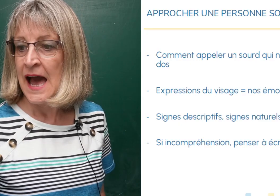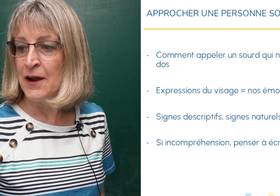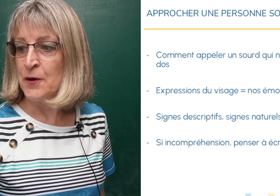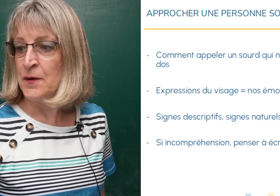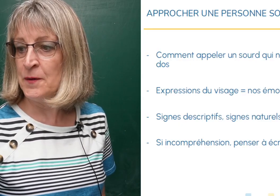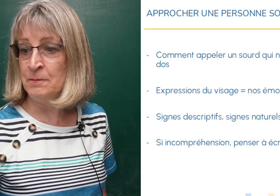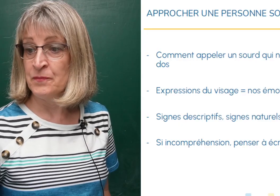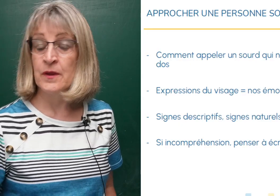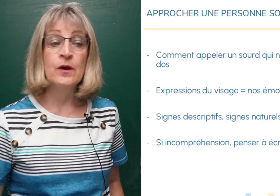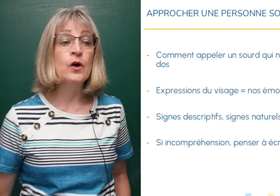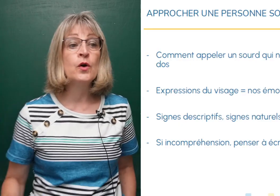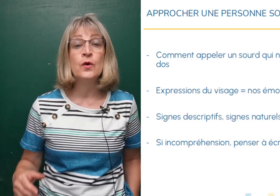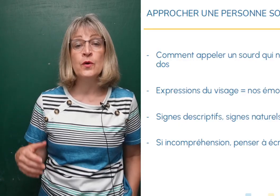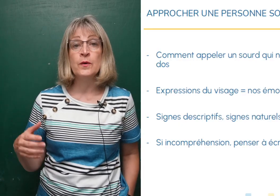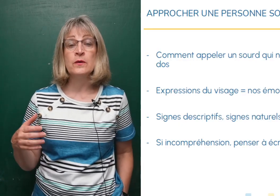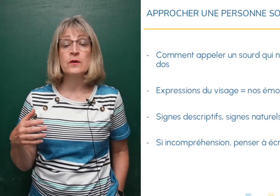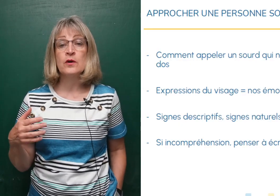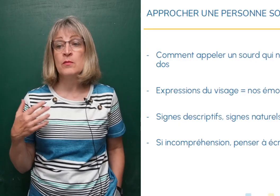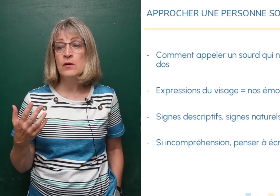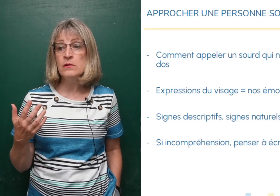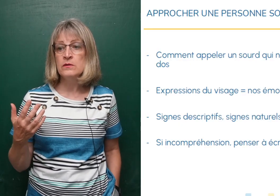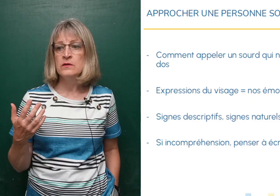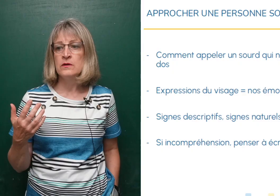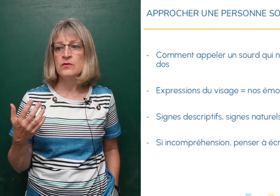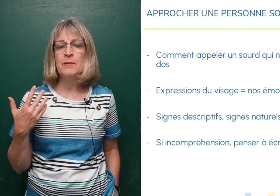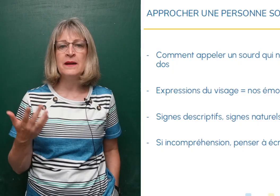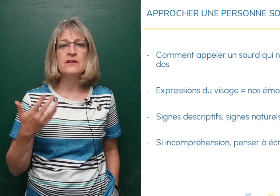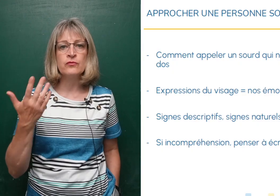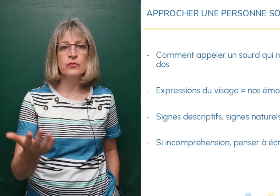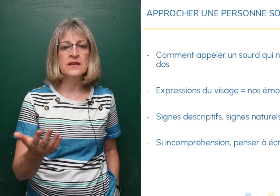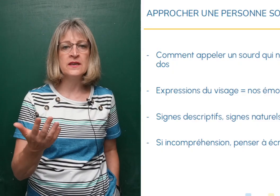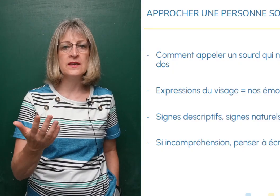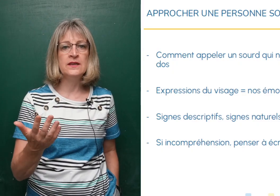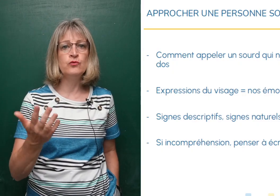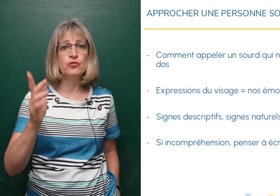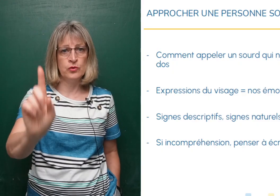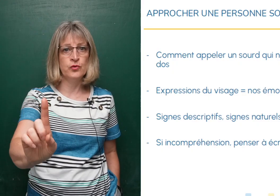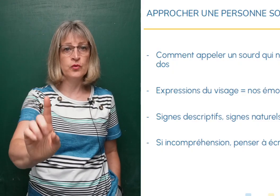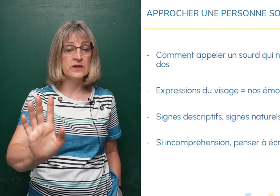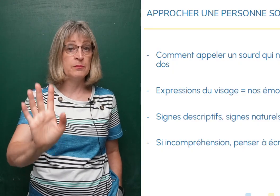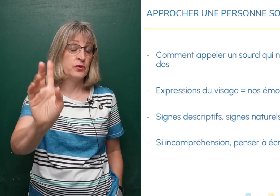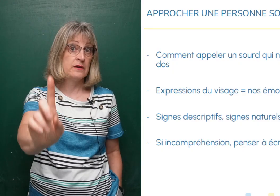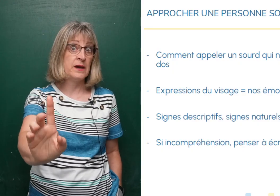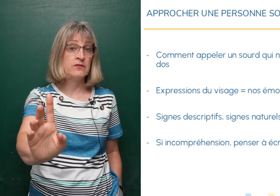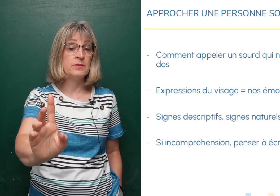Alors, euh, comment on appelle un sourd qui nous tourne le dos, donc qui peut-être par exemple est devant